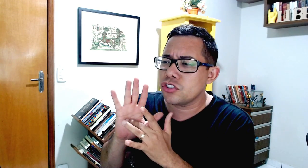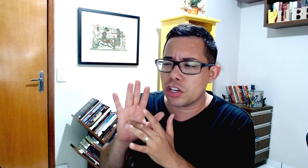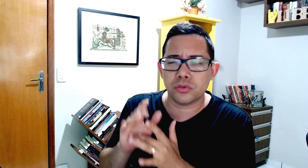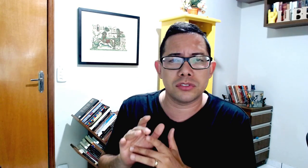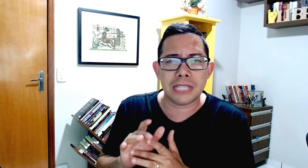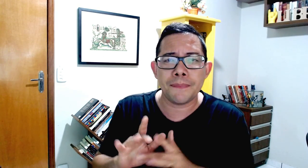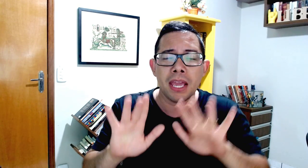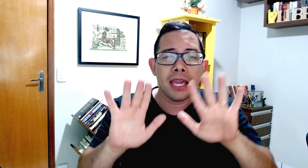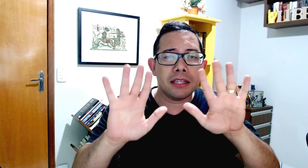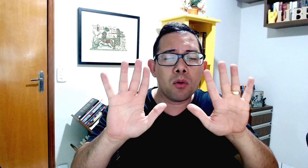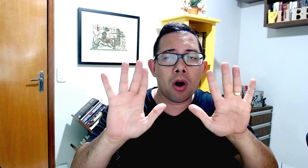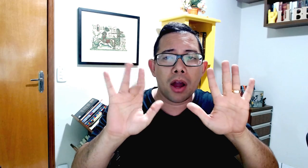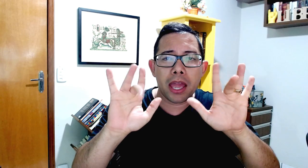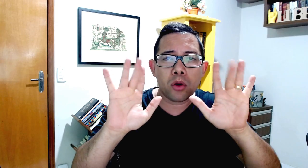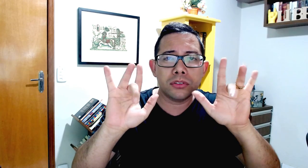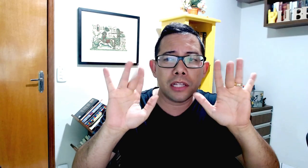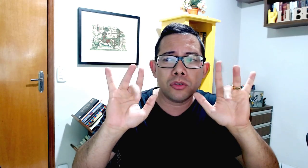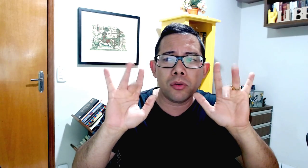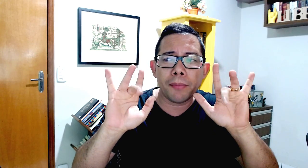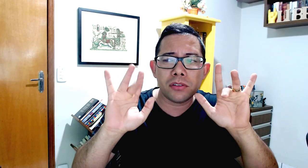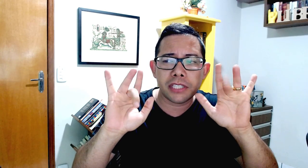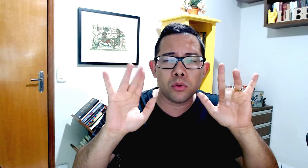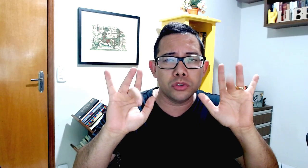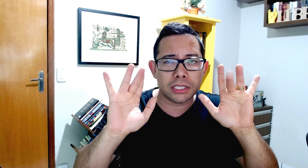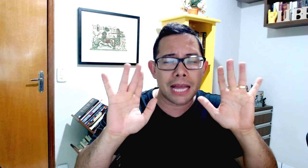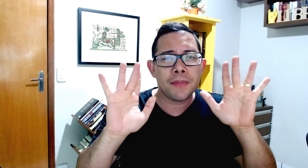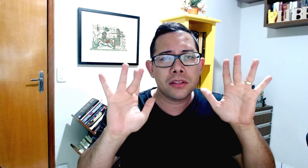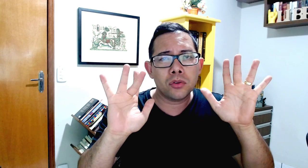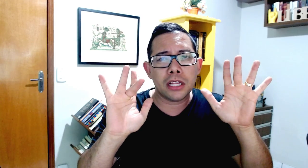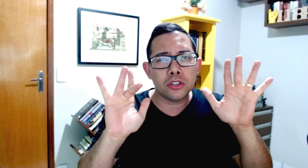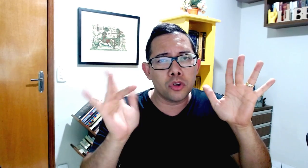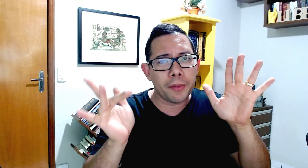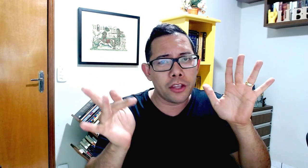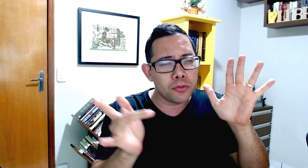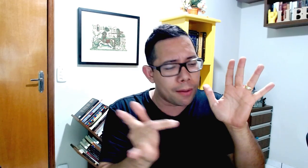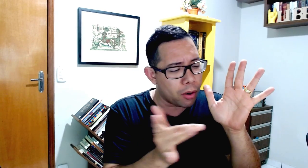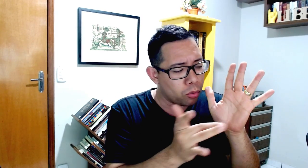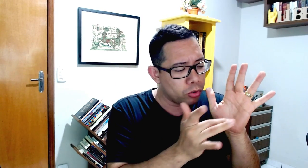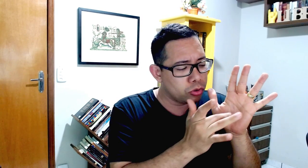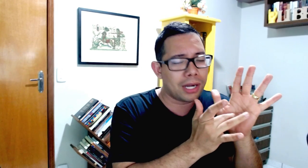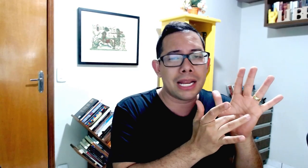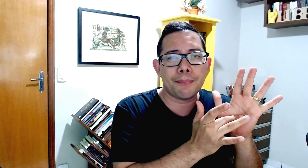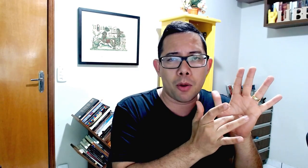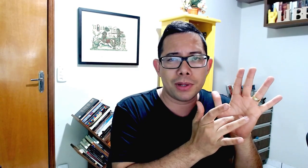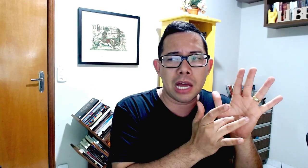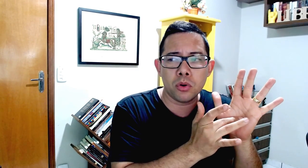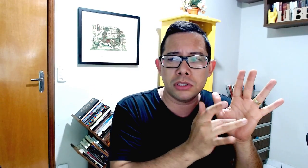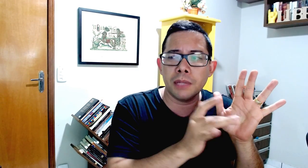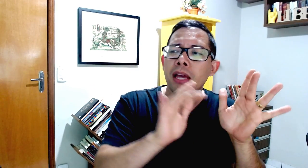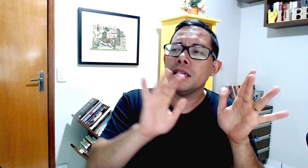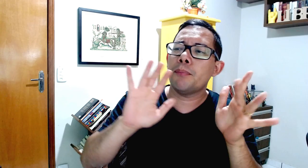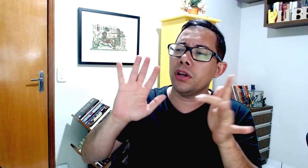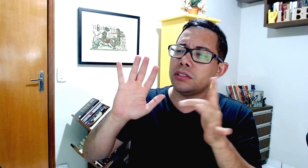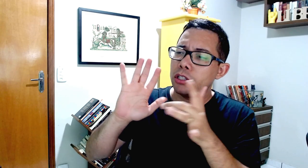mãos de Jesus tá então ó é o dedo do meio que você usa tá então dentro do meio de uma mão toca na palma da outra depois